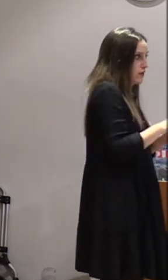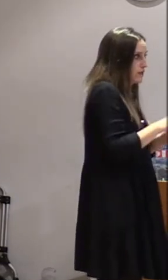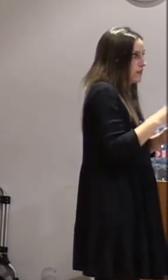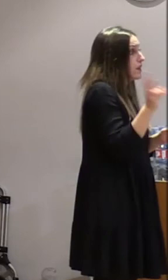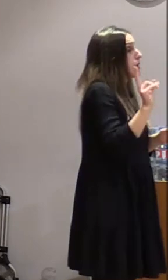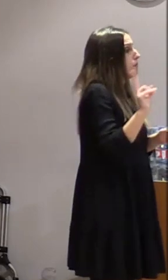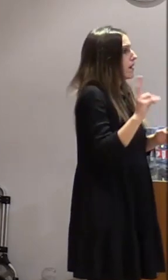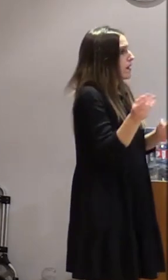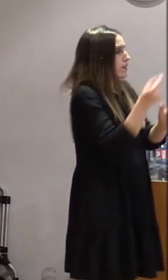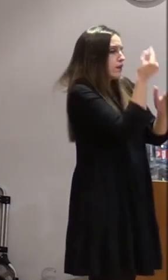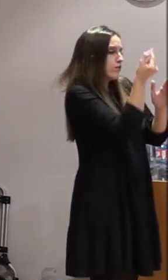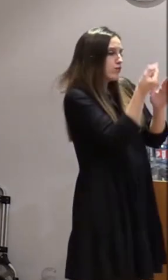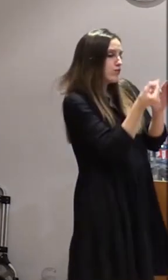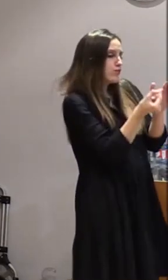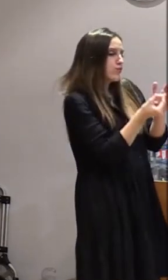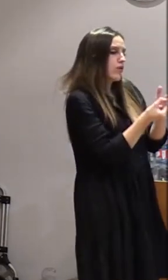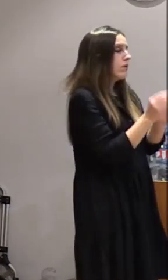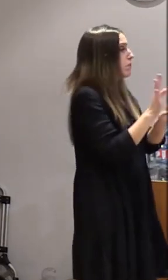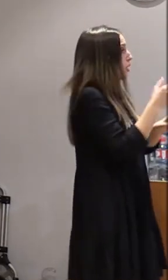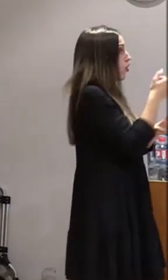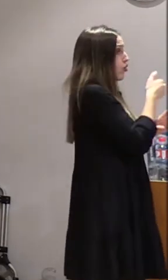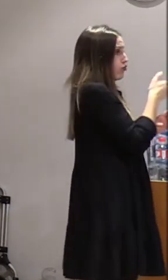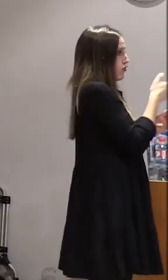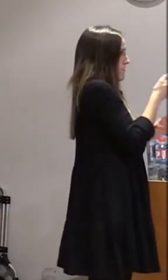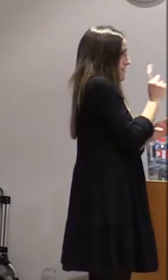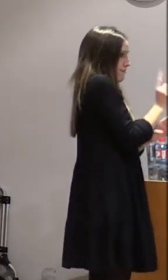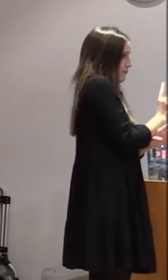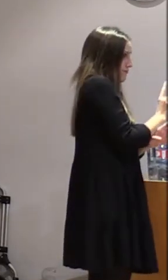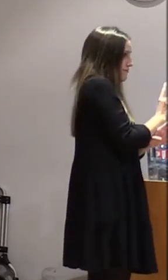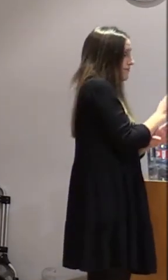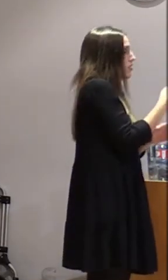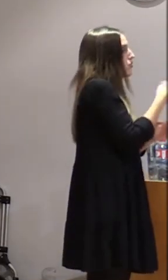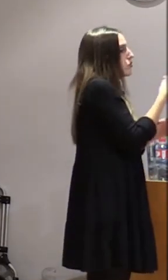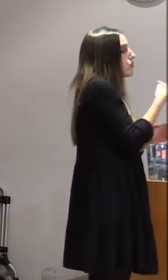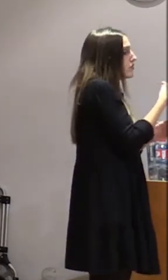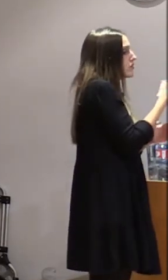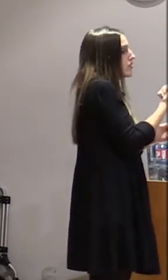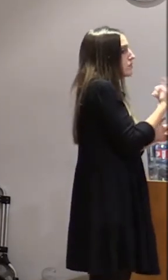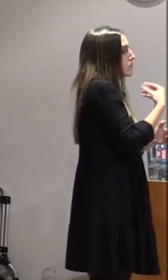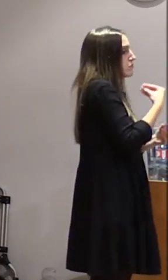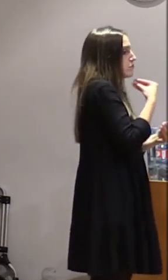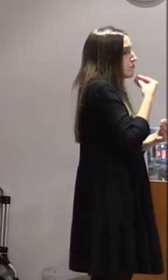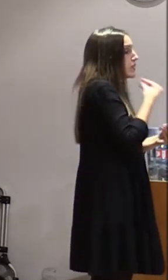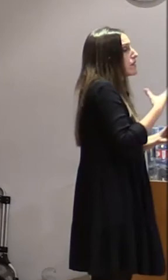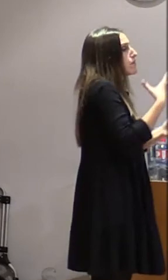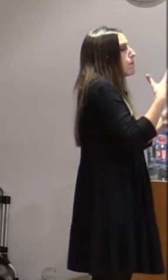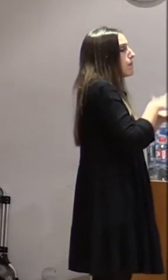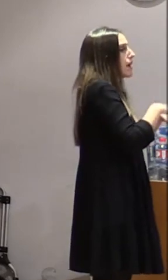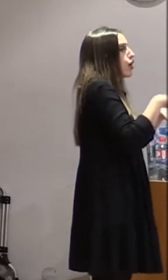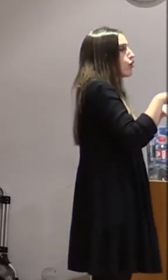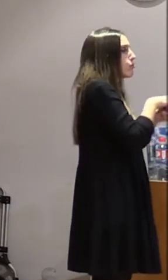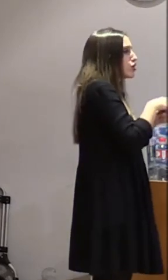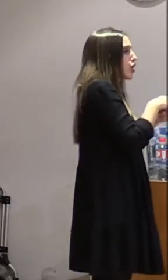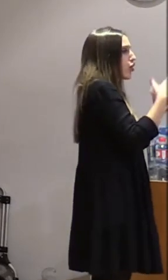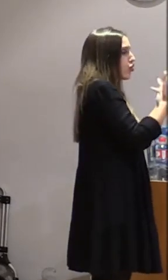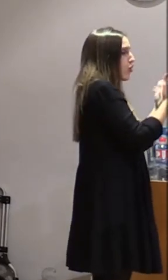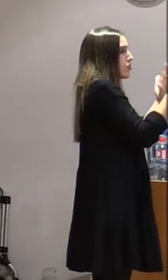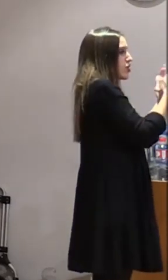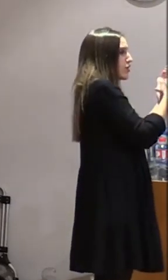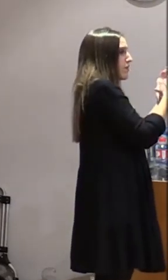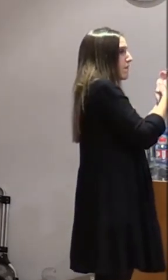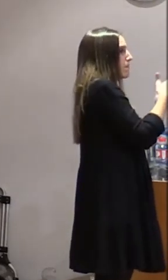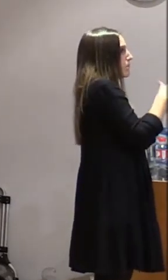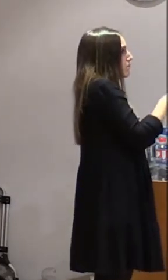Velázquez era muy fino haciendo eso. Goya no es tan fino haciendo eso. Goya es un maestro de la composición, son maravillosos sus cuadros, pero no es un